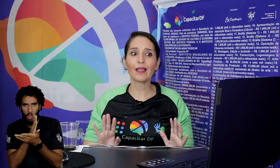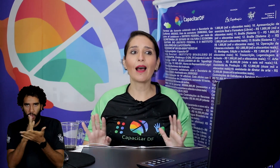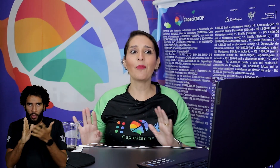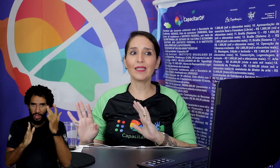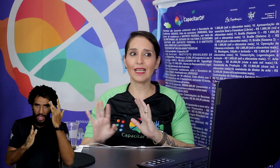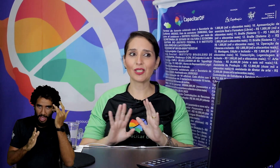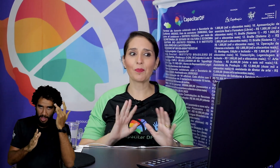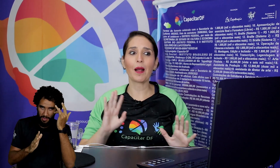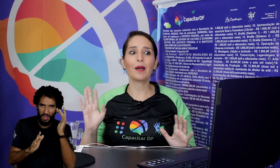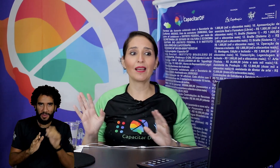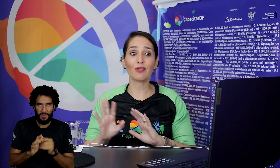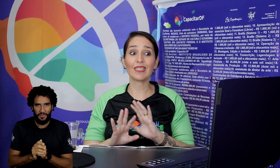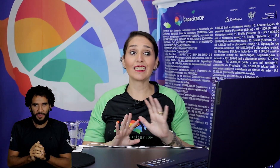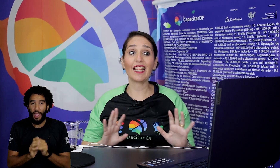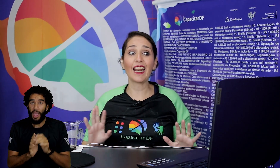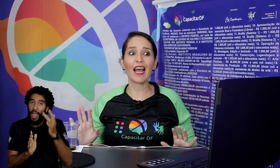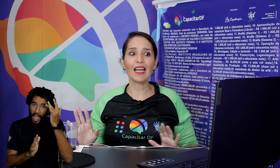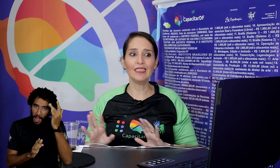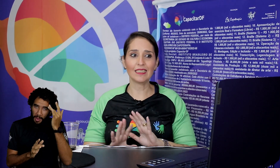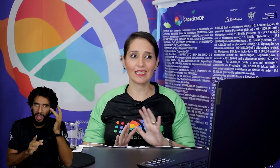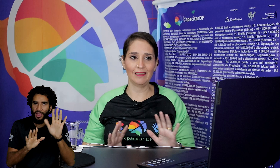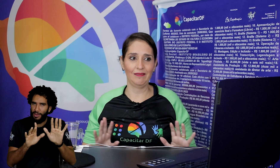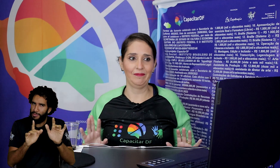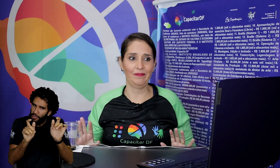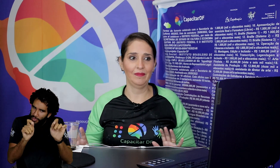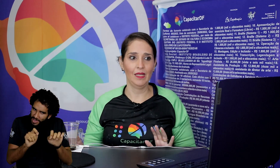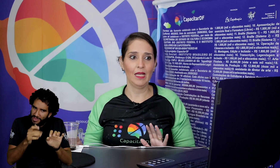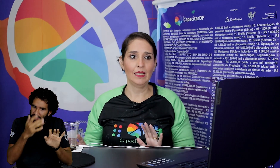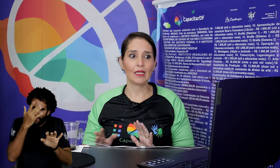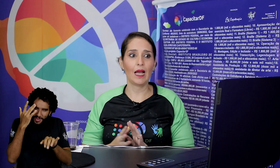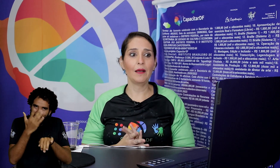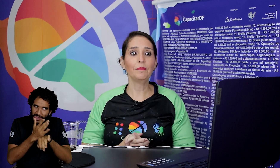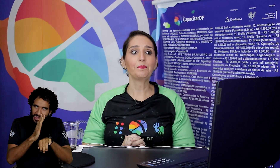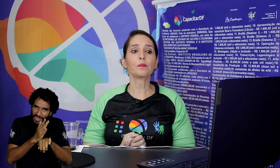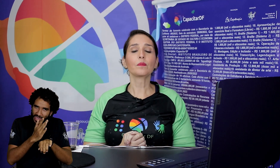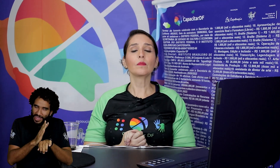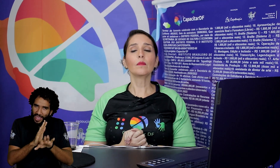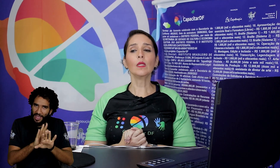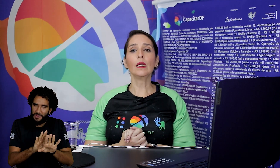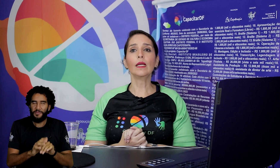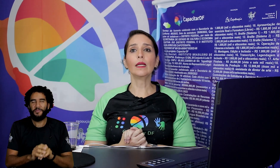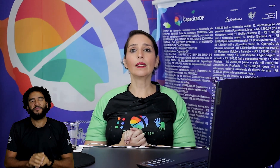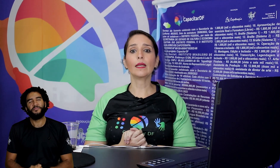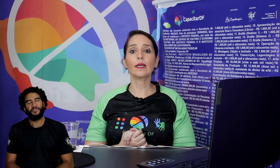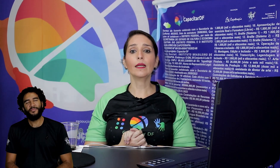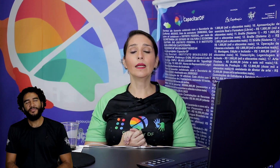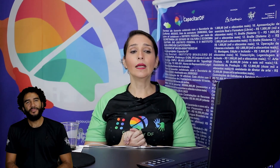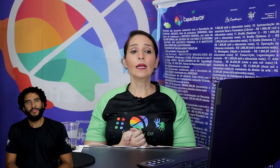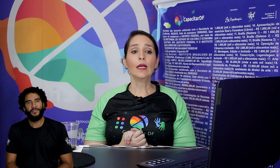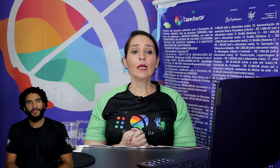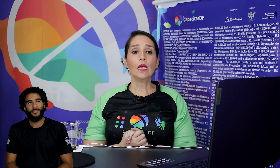Vou dar uma deixa para amanhã você treinar ainda, tá?